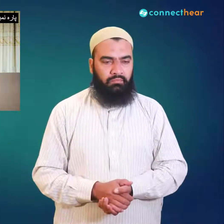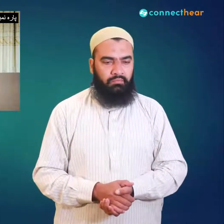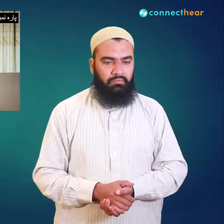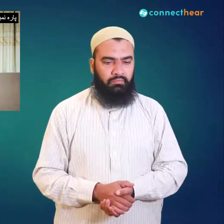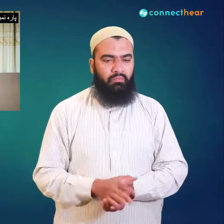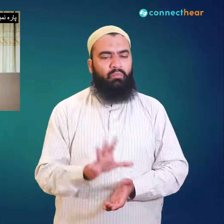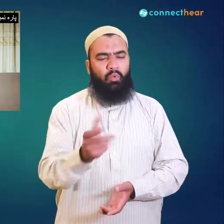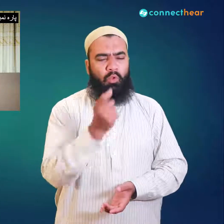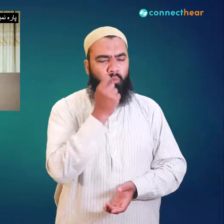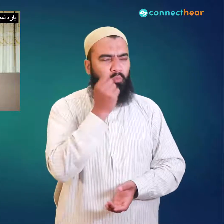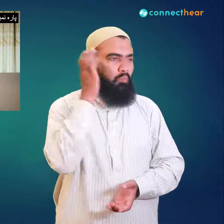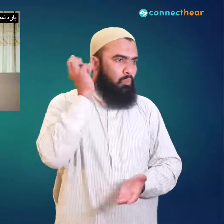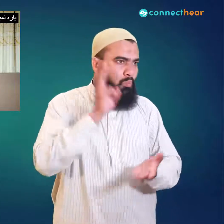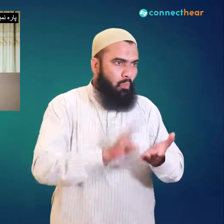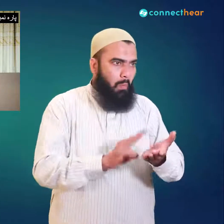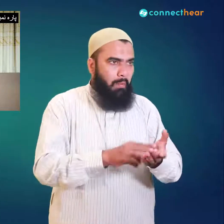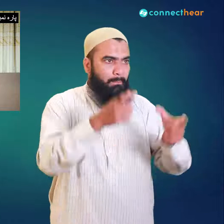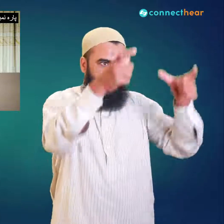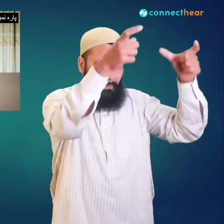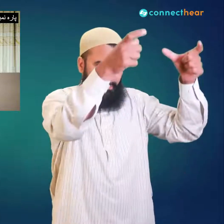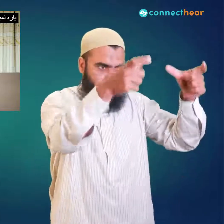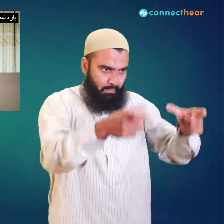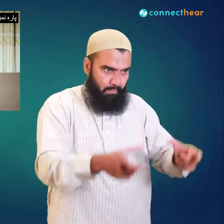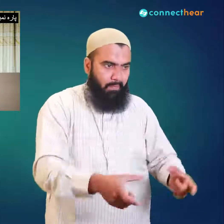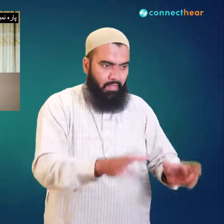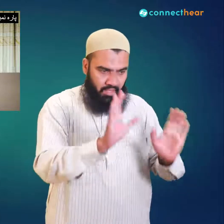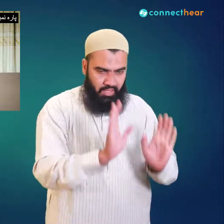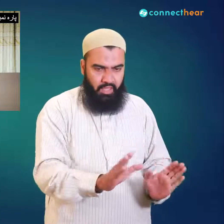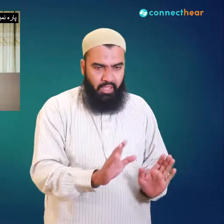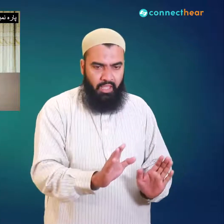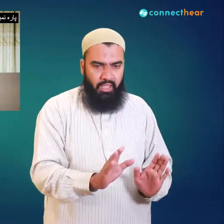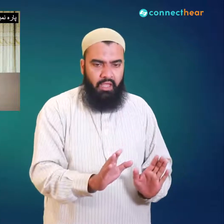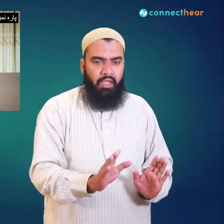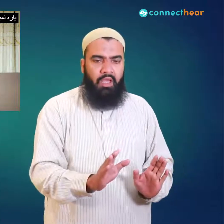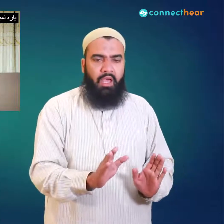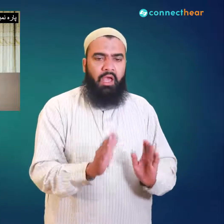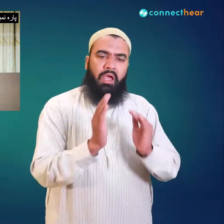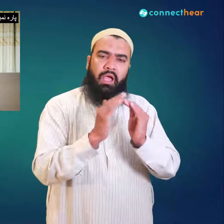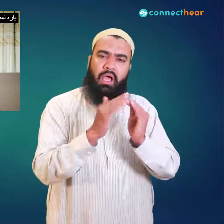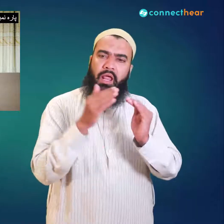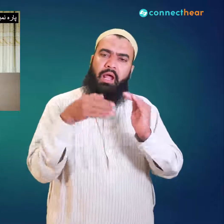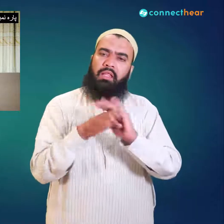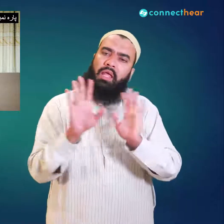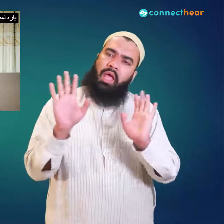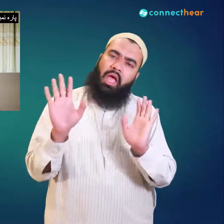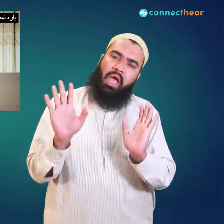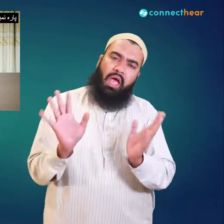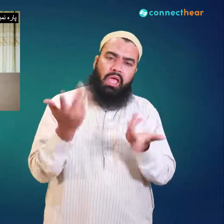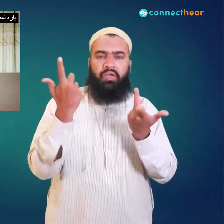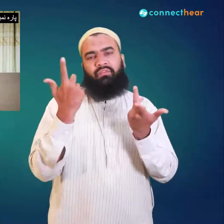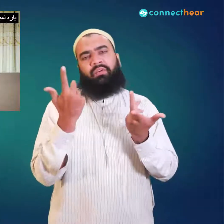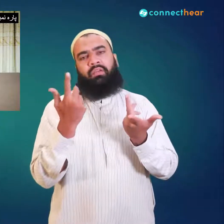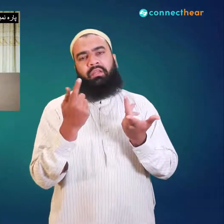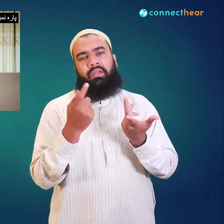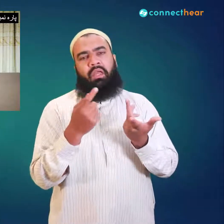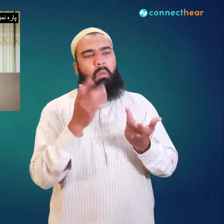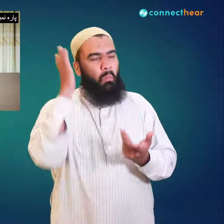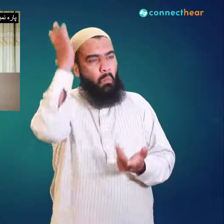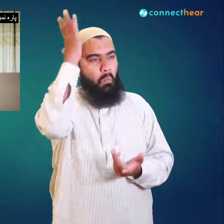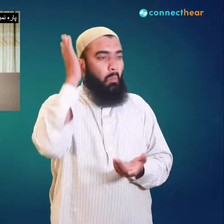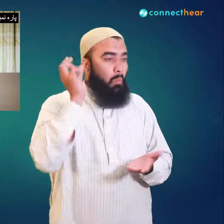وہ مسلمان حضرات جو بلا عذر غزوہ تبوک میں جانے سے رہ گئے